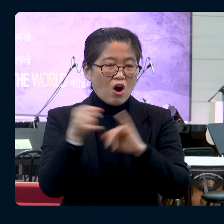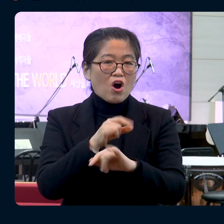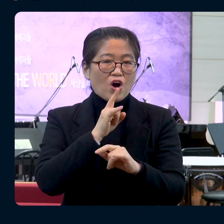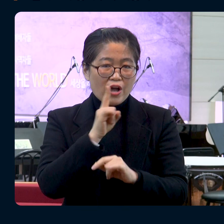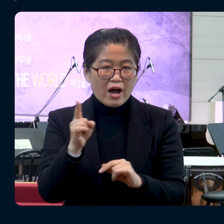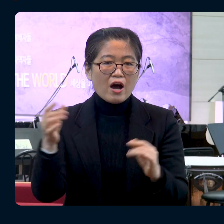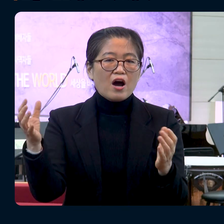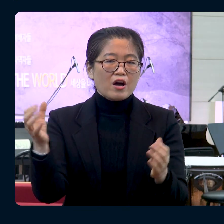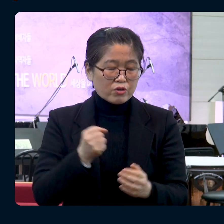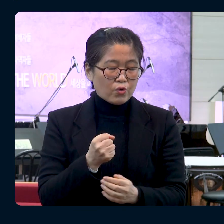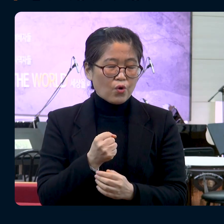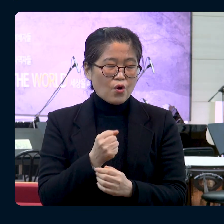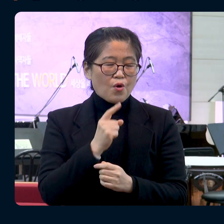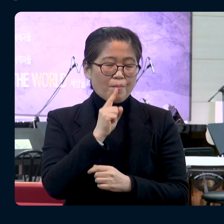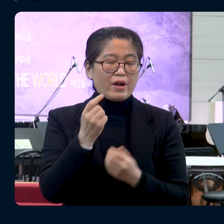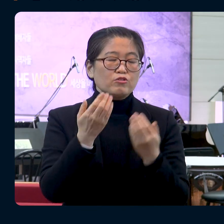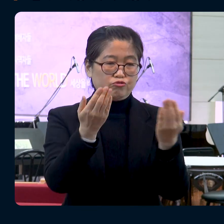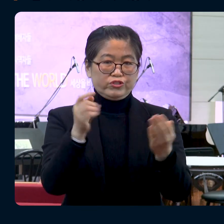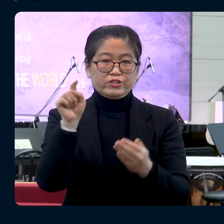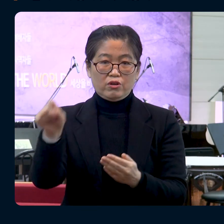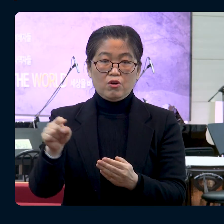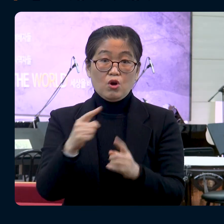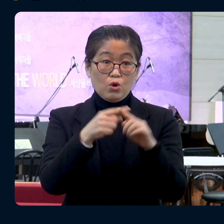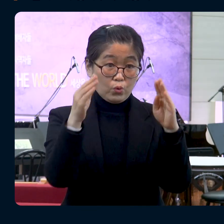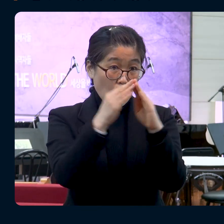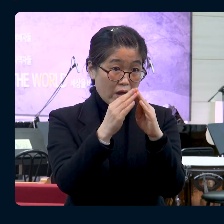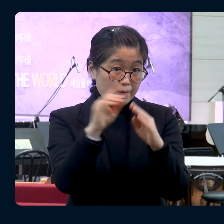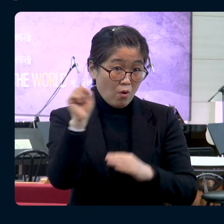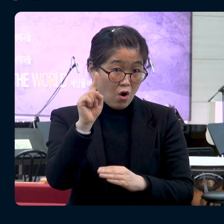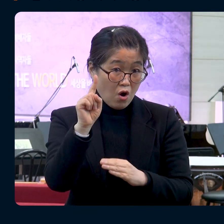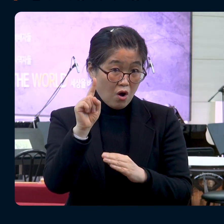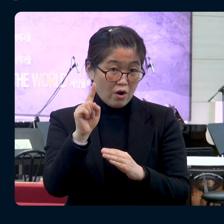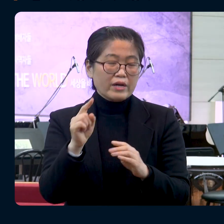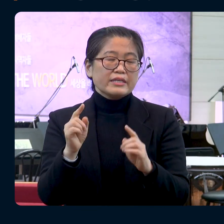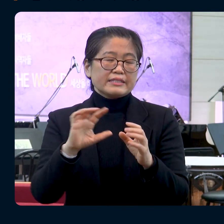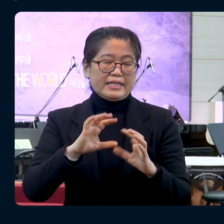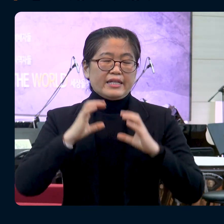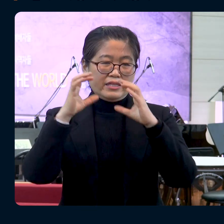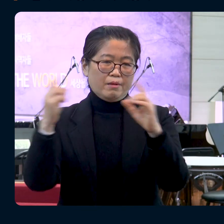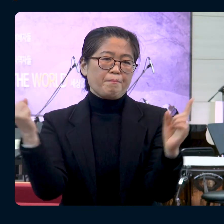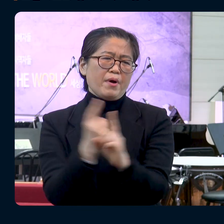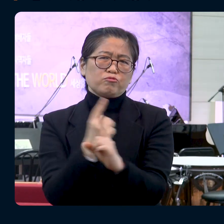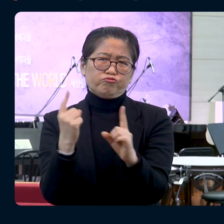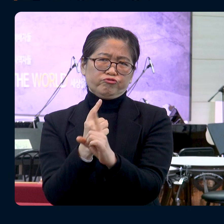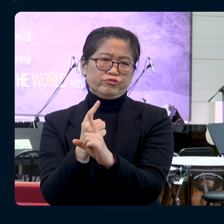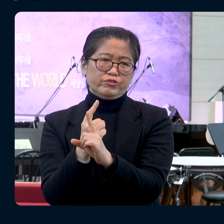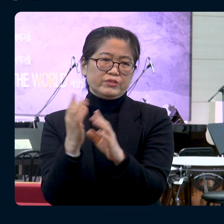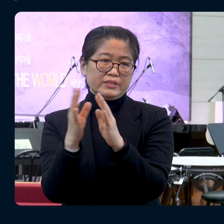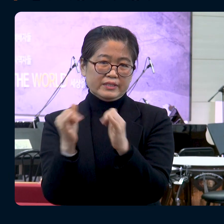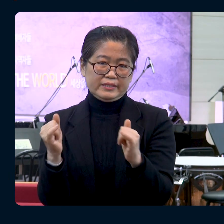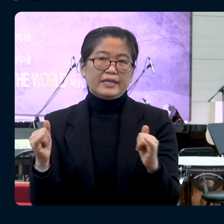말씀으로 그리신 바로 그 그림이에요. 교회는 어떤 것이냐? 세상을 바꾸는 자들이다.